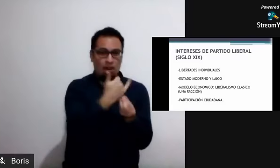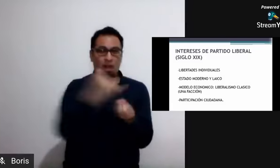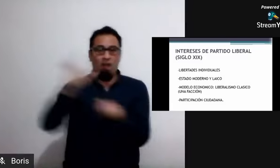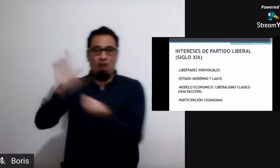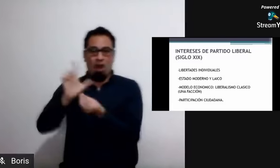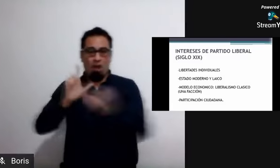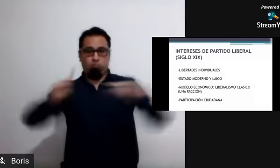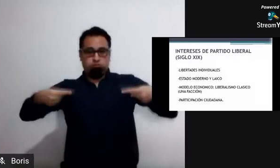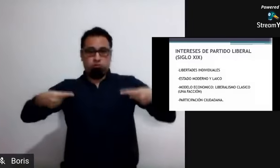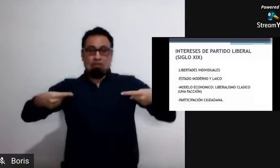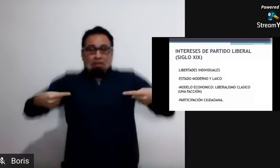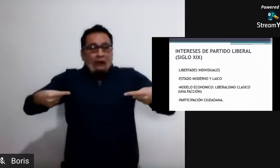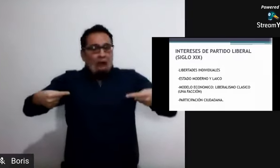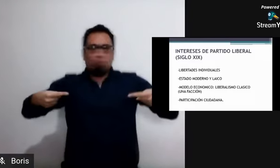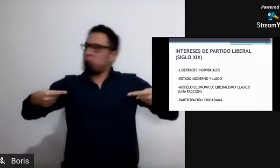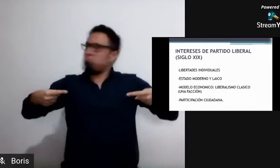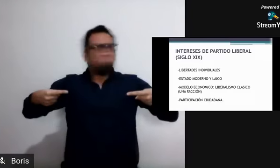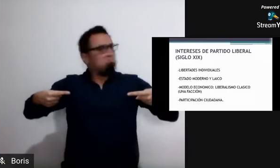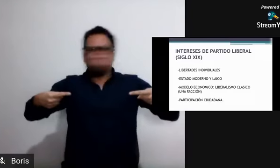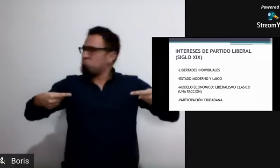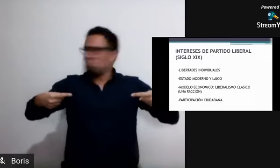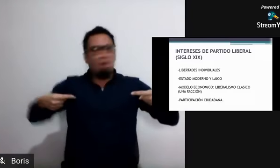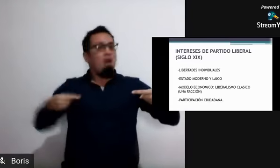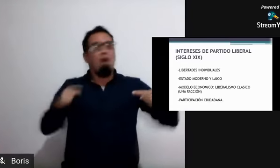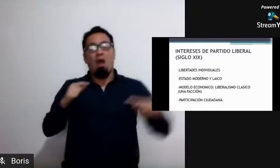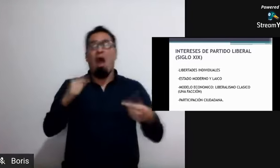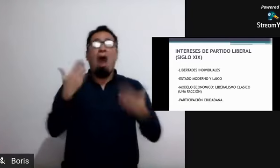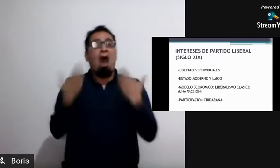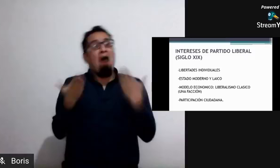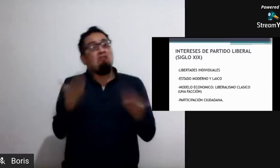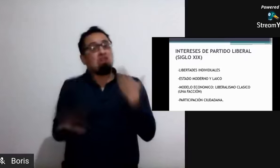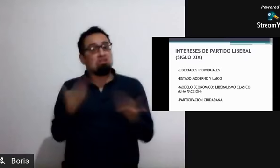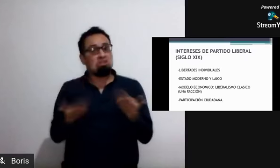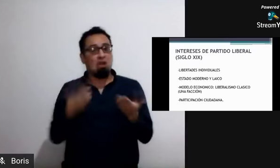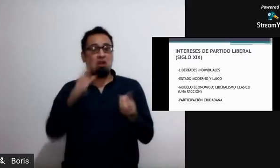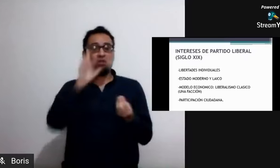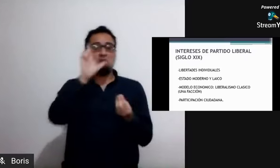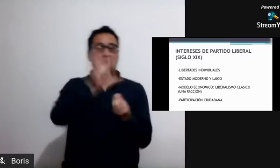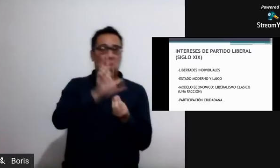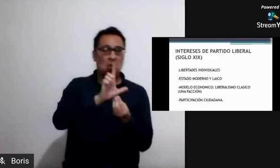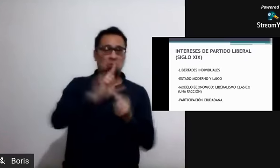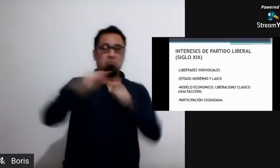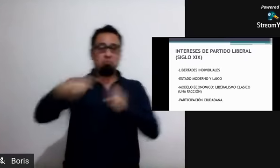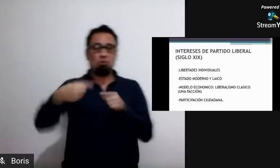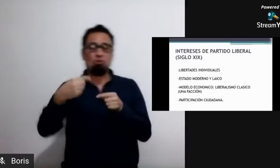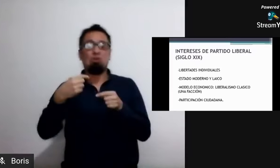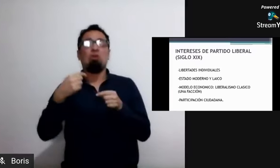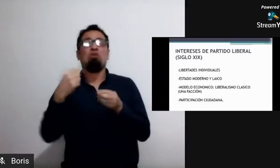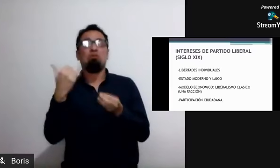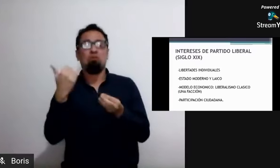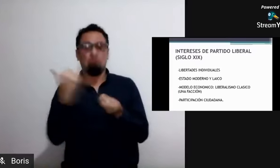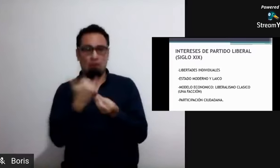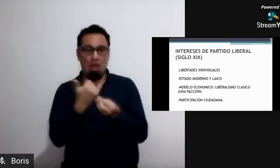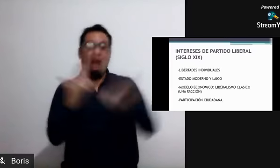civiles que yo les mencionaba anteriormente que empezaron a ocurrir, no se dio solamente entre el Partido Liberal y el Partido